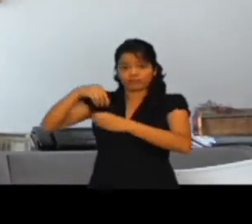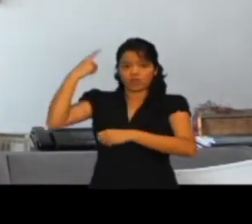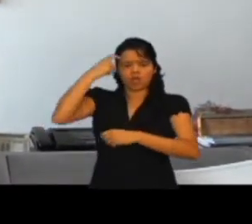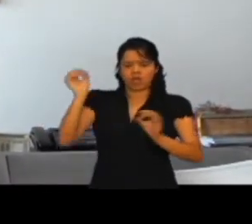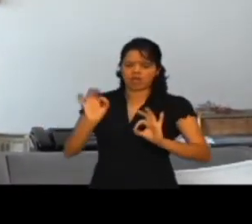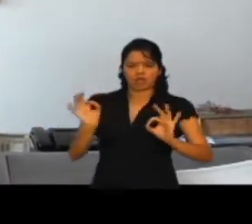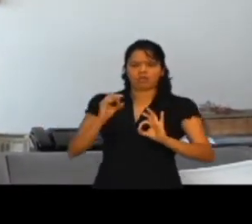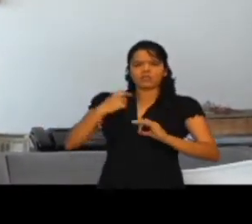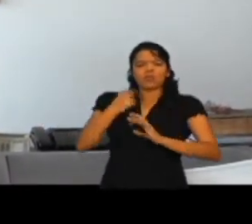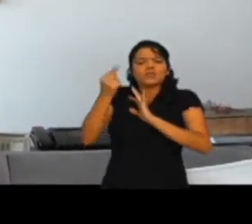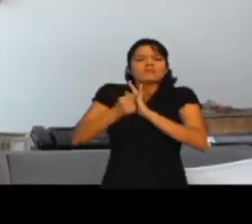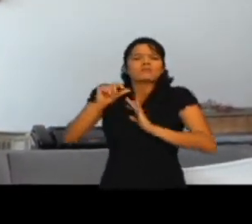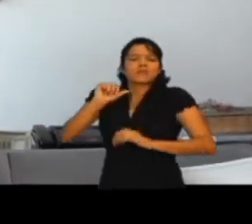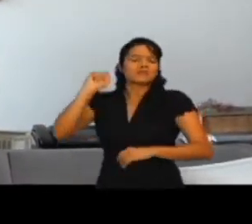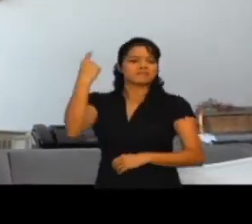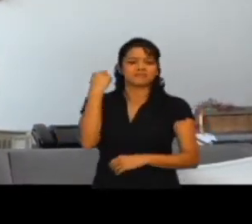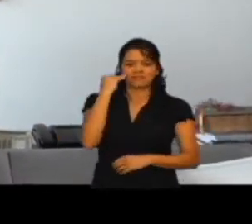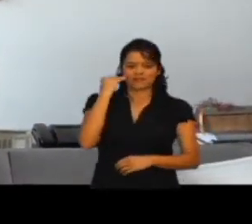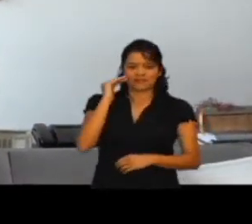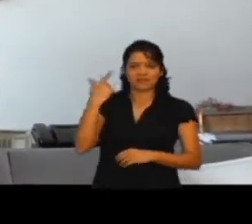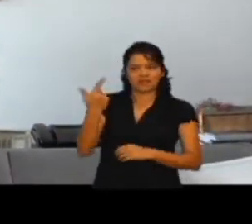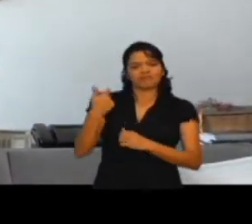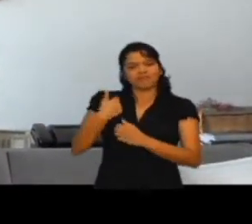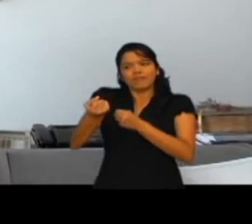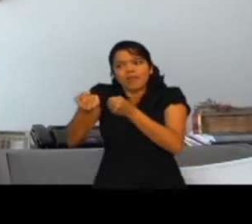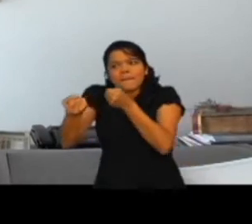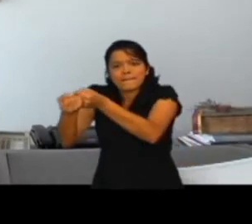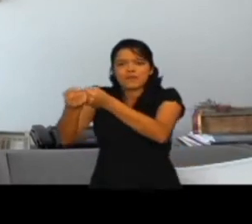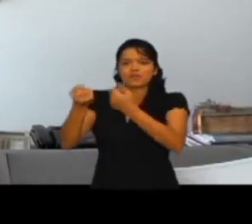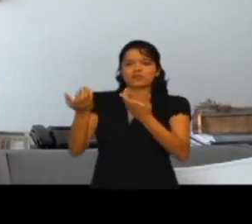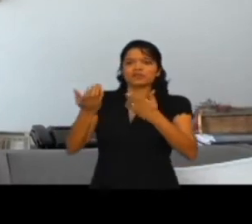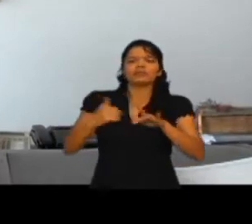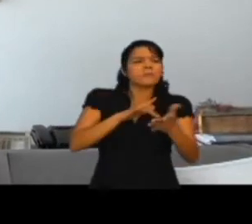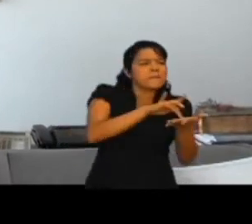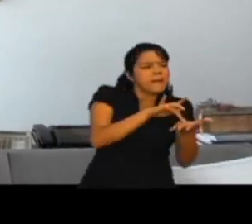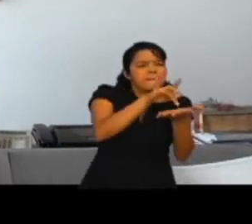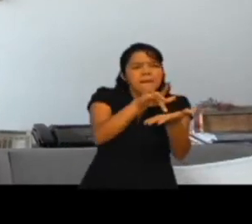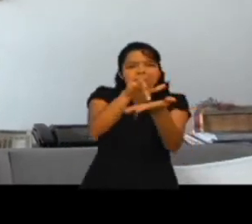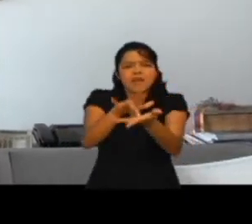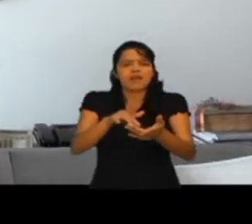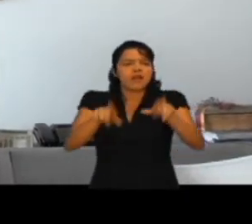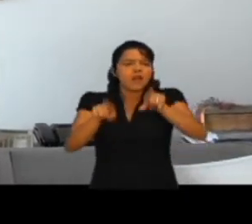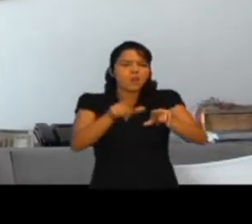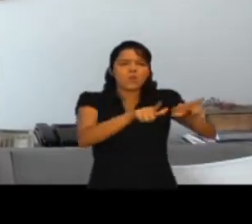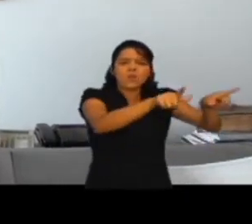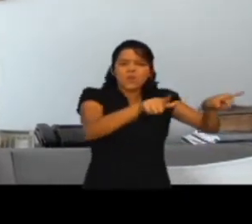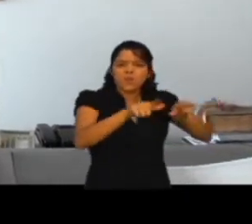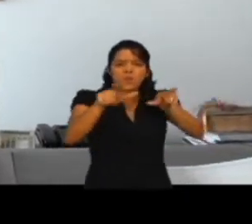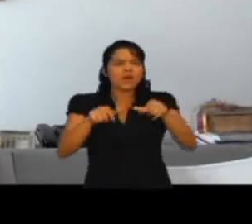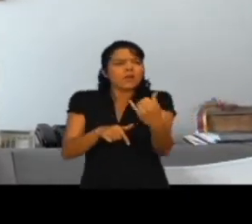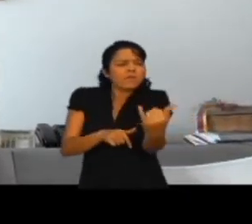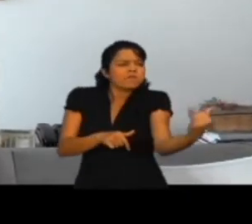porque no soy funcionaria, apenas soy la esposa del gobernador, me encargo de llegar allá a esas zonas donde